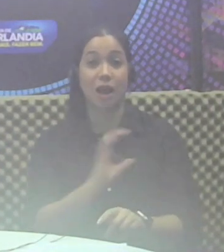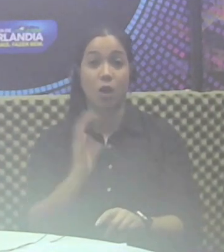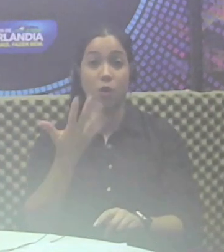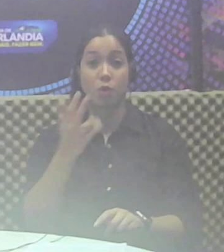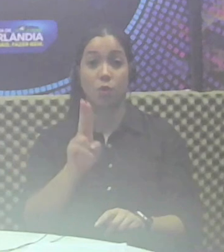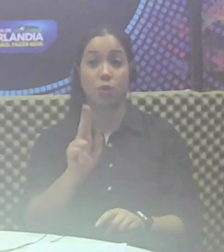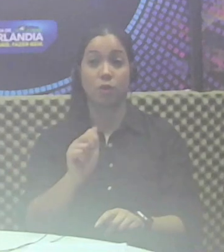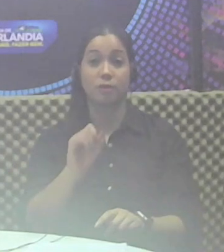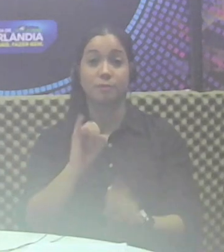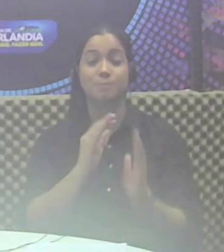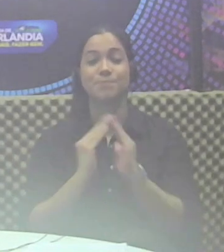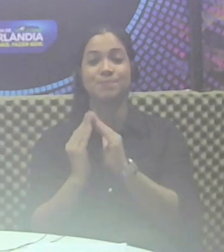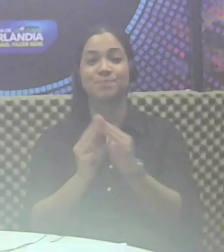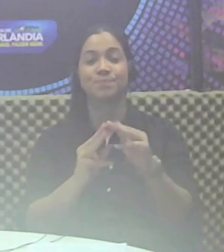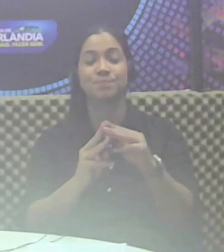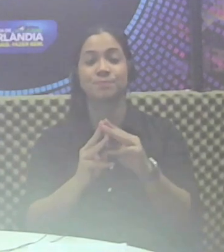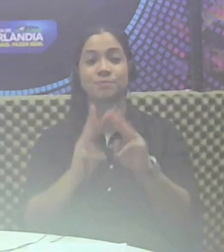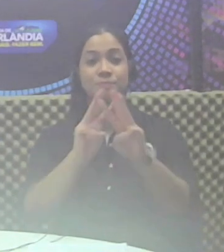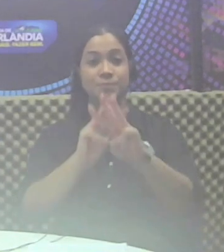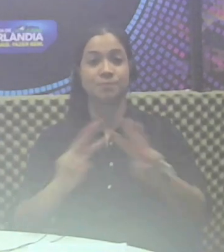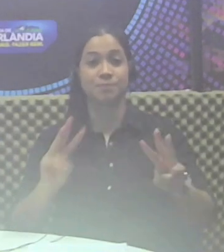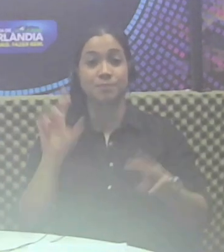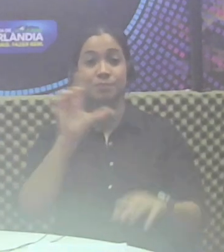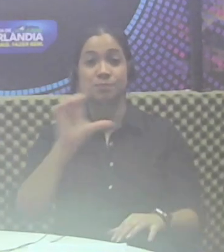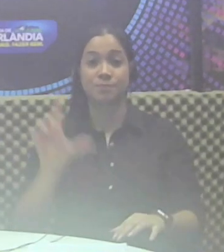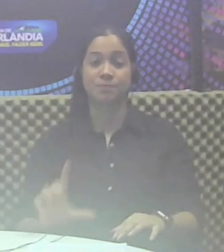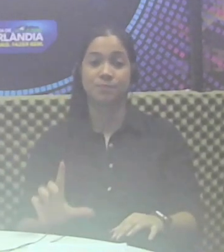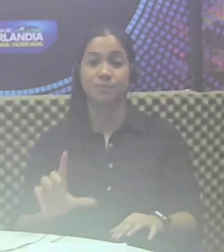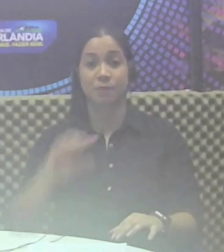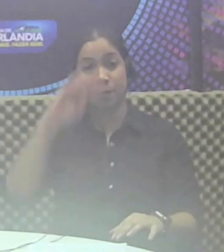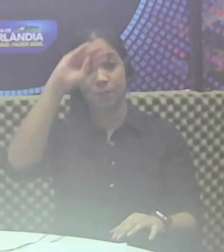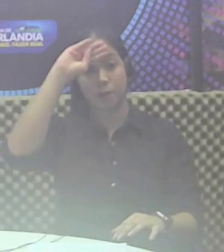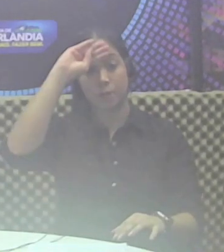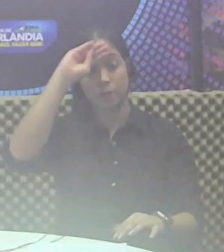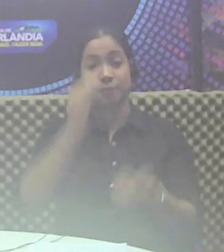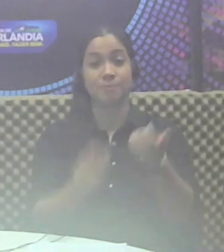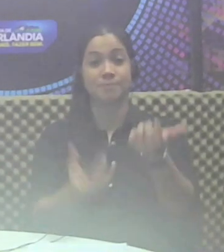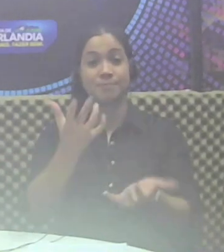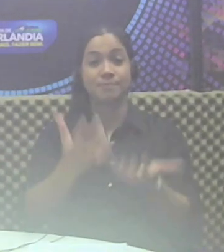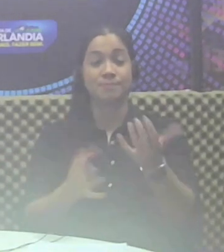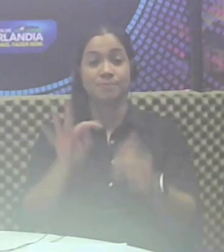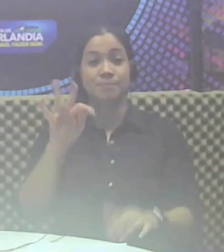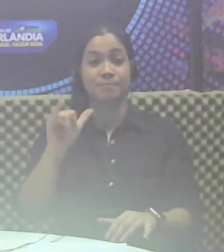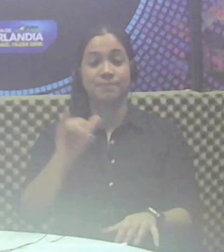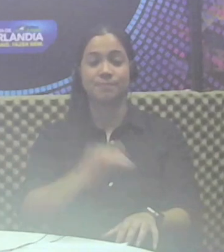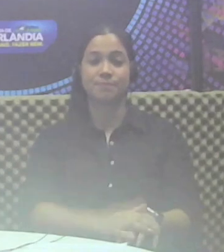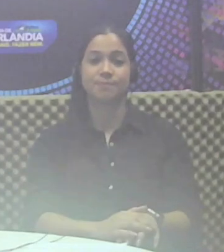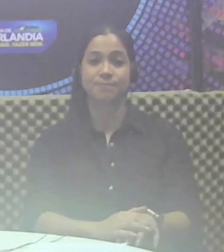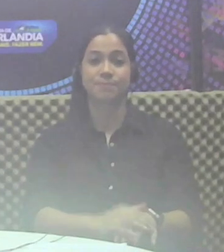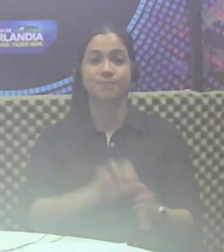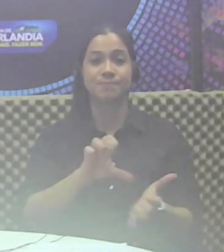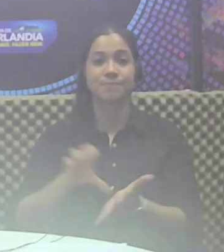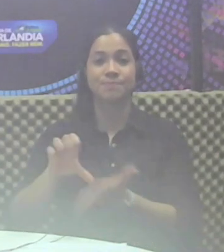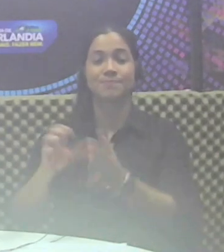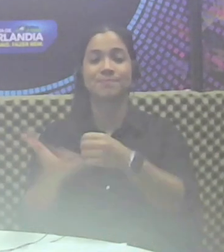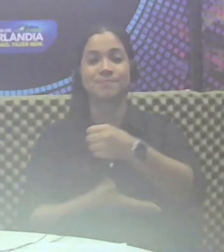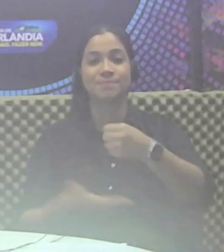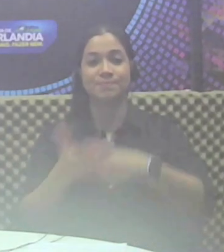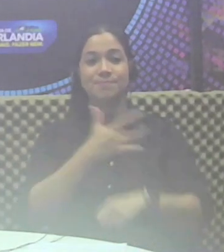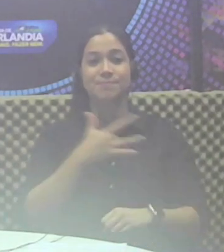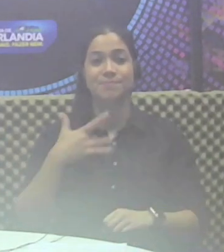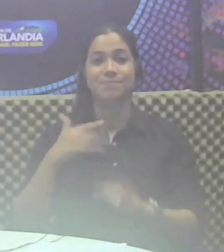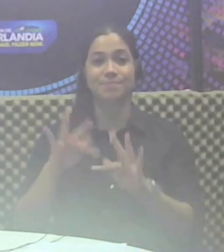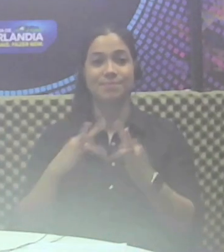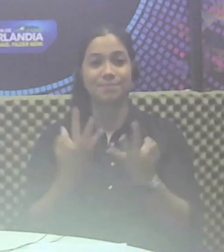UAIs dos bairros Martins, Luizotti, Pampulha, Planalto e Tibere. Nas unidades básicas de saúde da